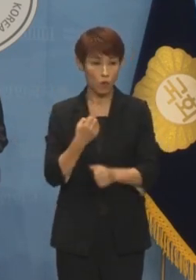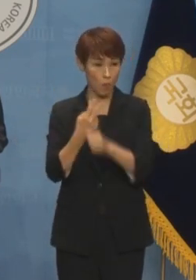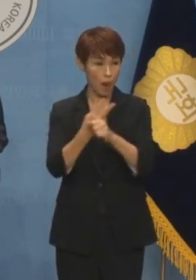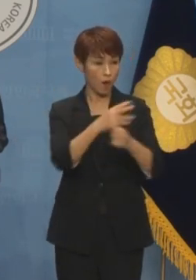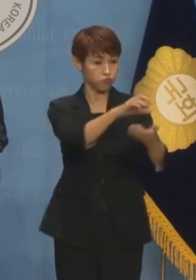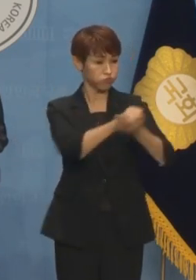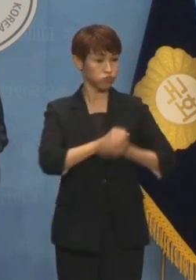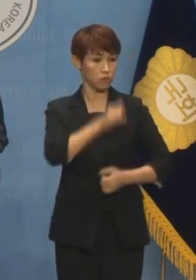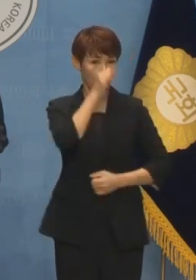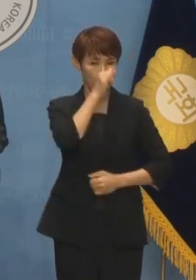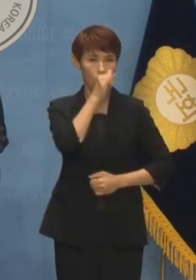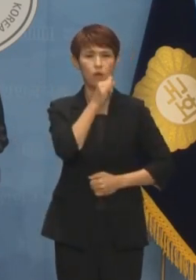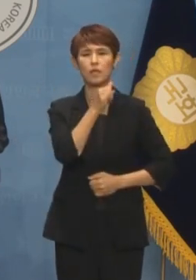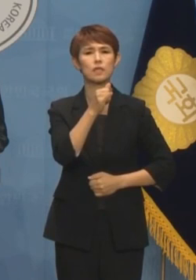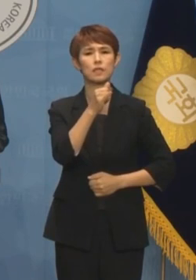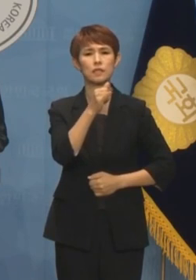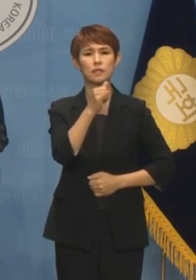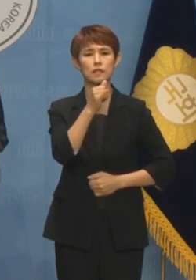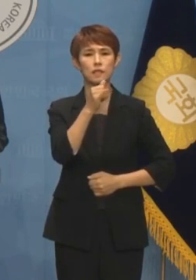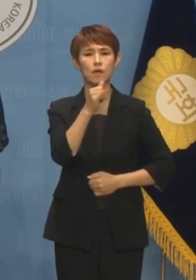것은 헌법기관인